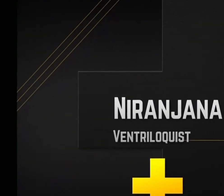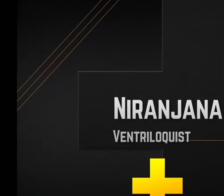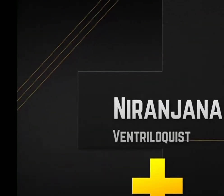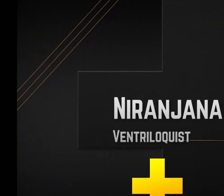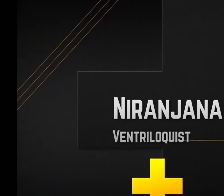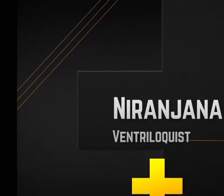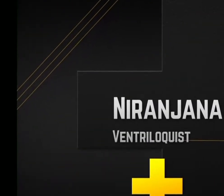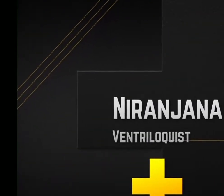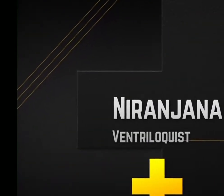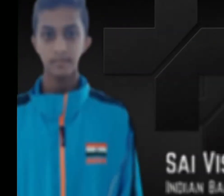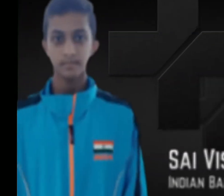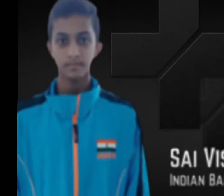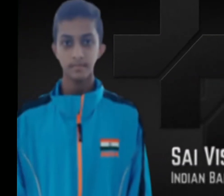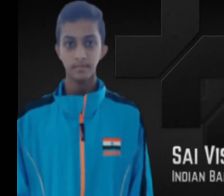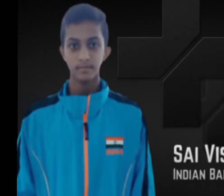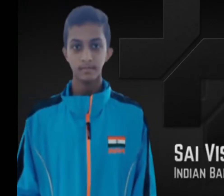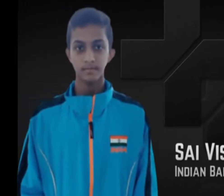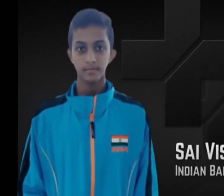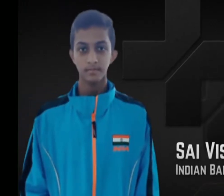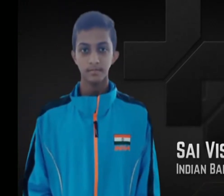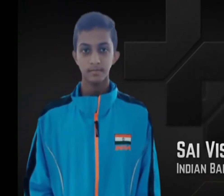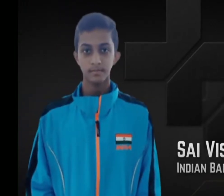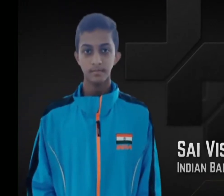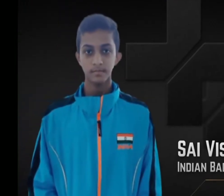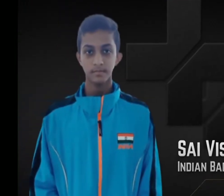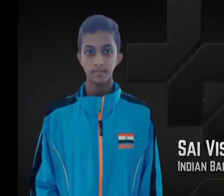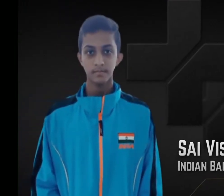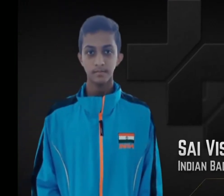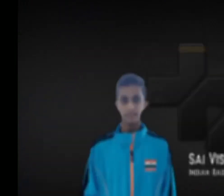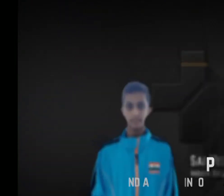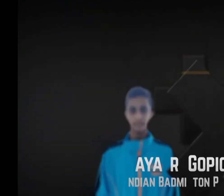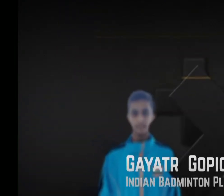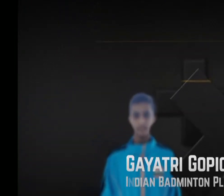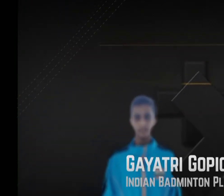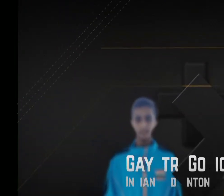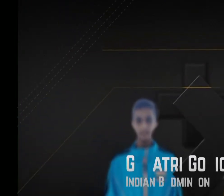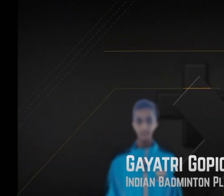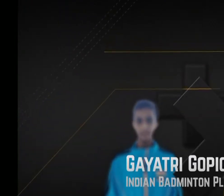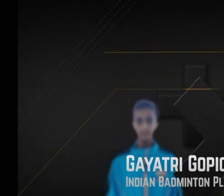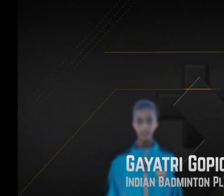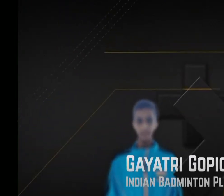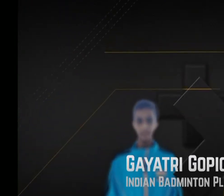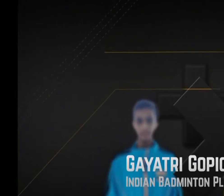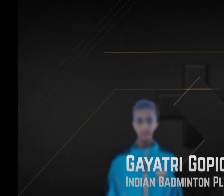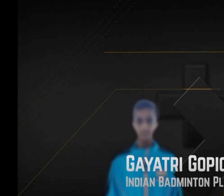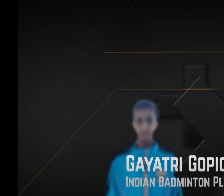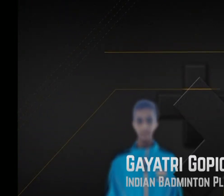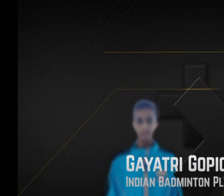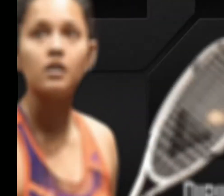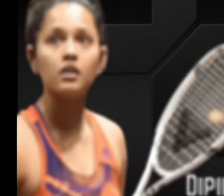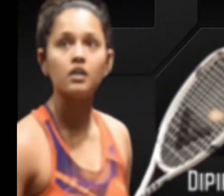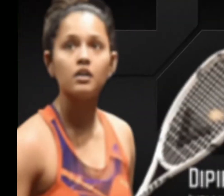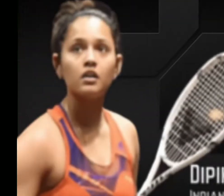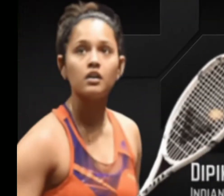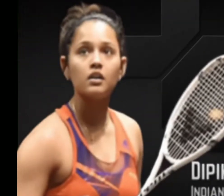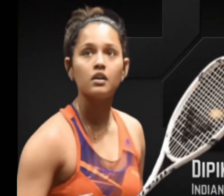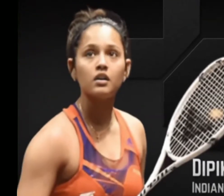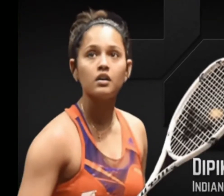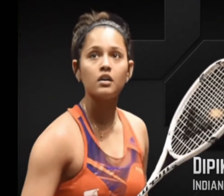बने, हम अपना रास्ता स्वयं चुने। कोई मन